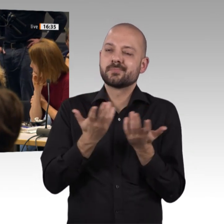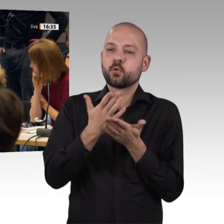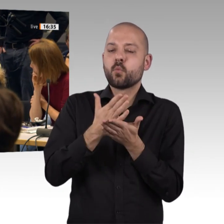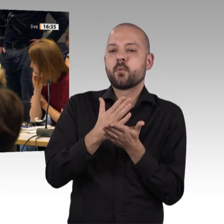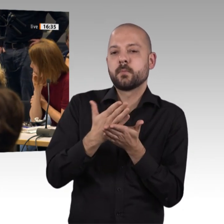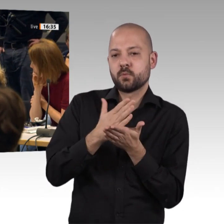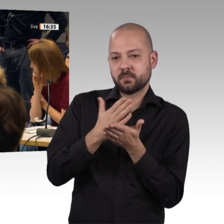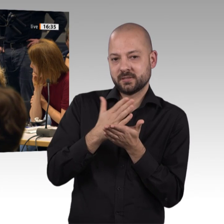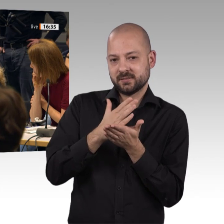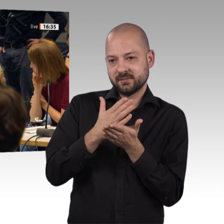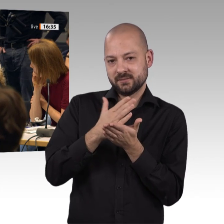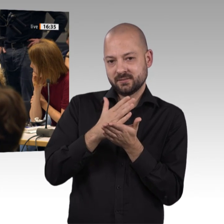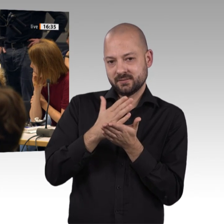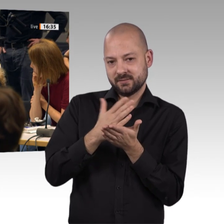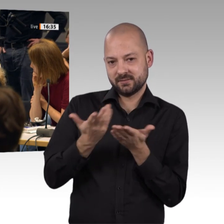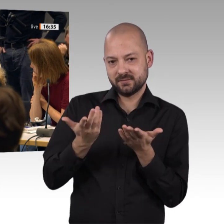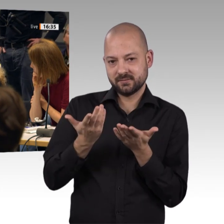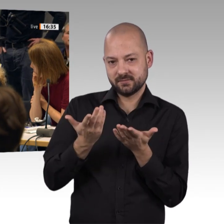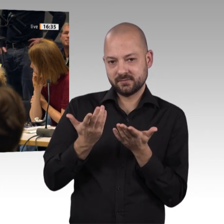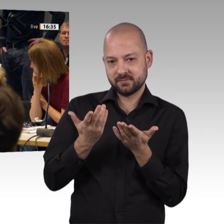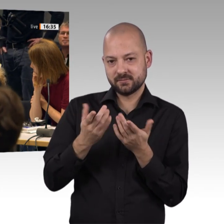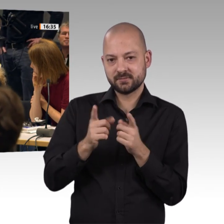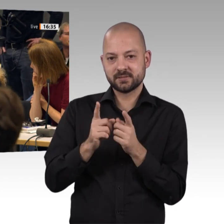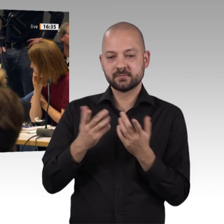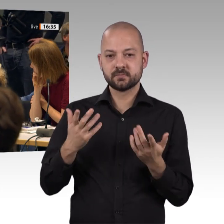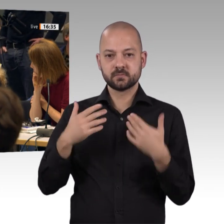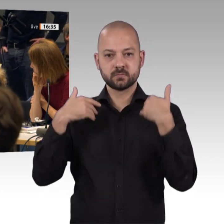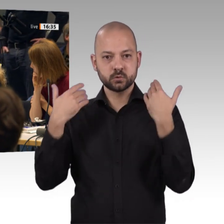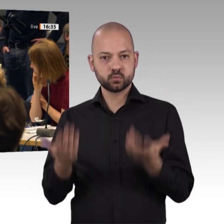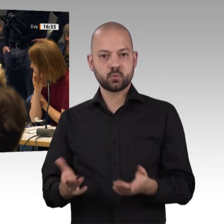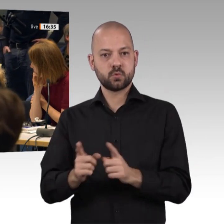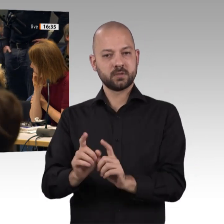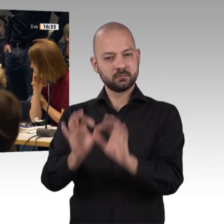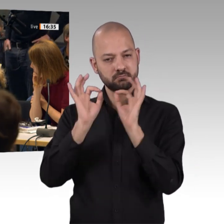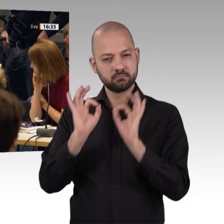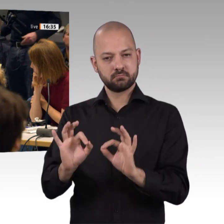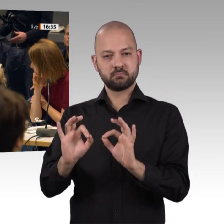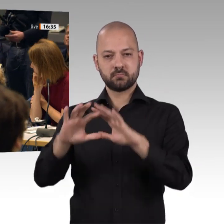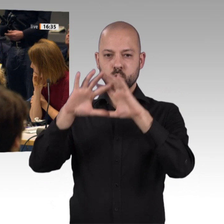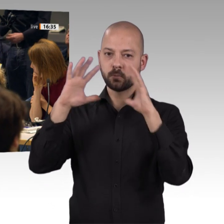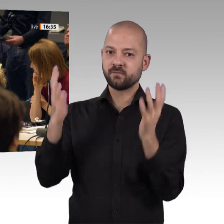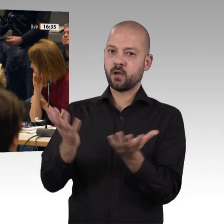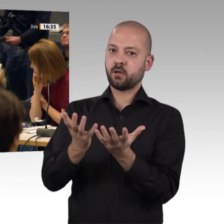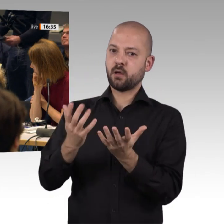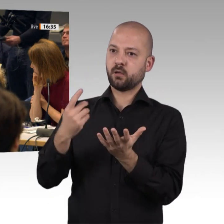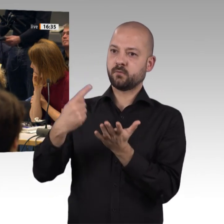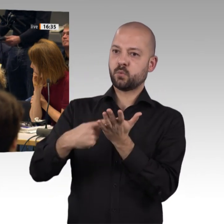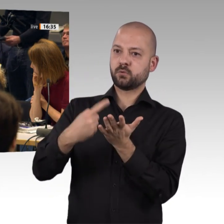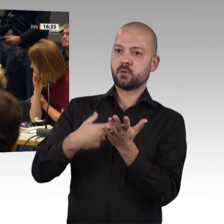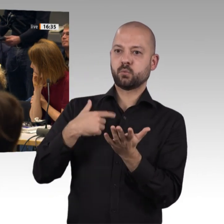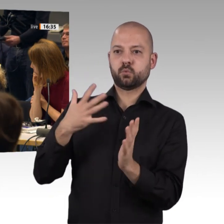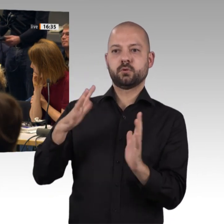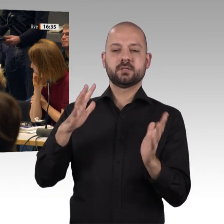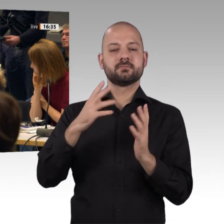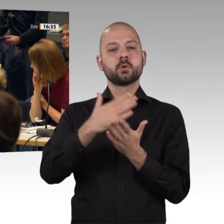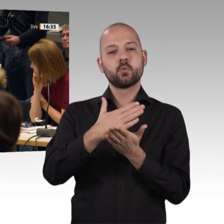gerade. Ich möchte sehr gerne, dass dieses Gesetz jetzt sehr zeitnah verabschiedet wird, finde aber, dass diese Idee ein zweiter Schritt sein